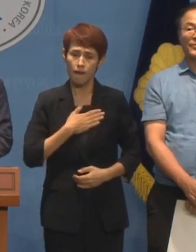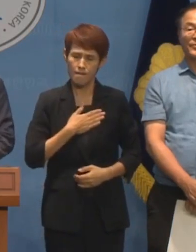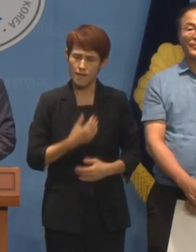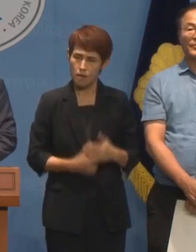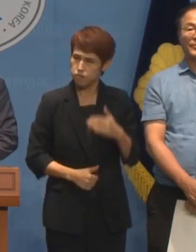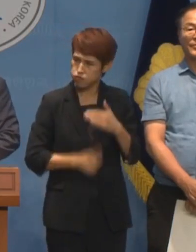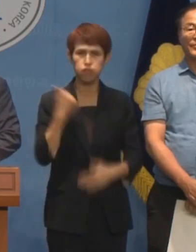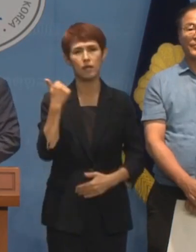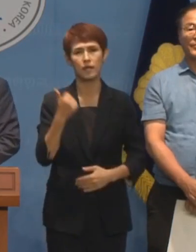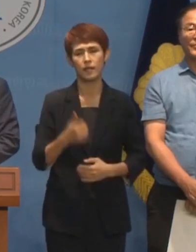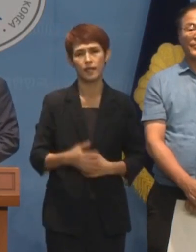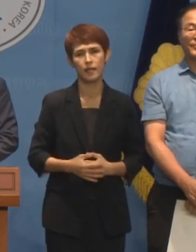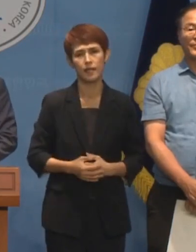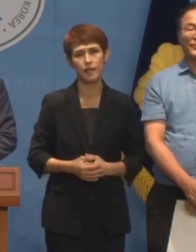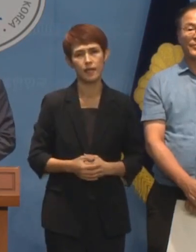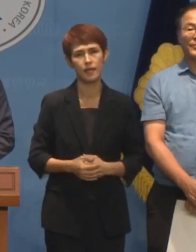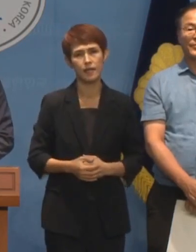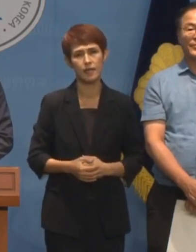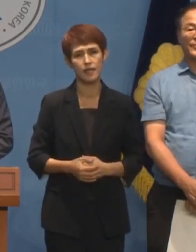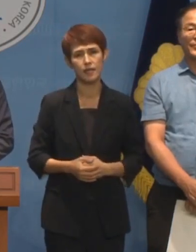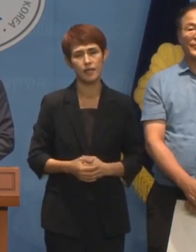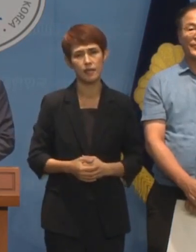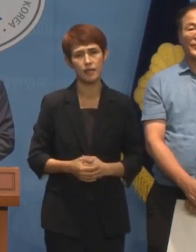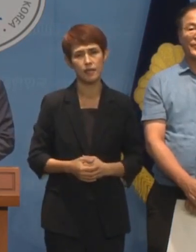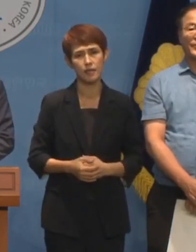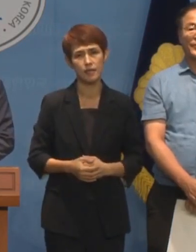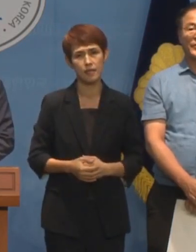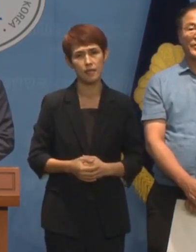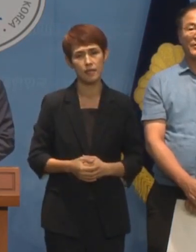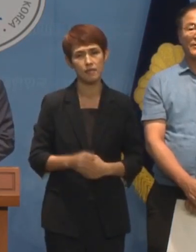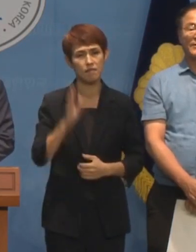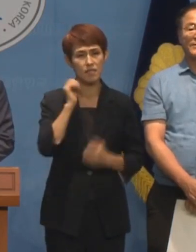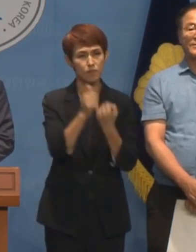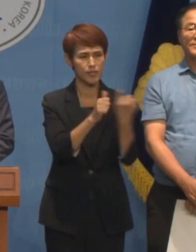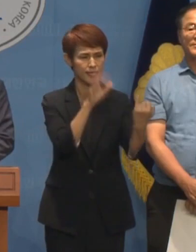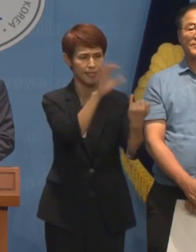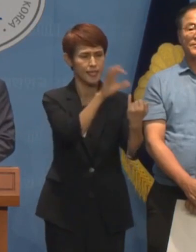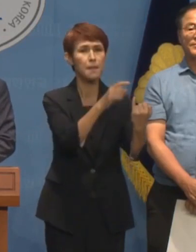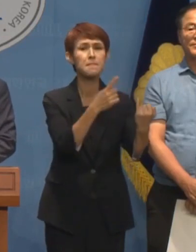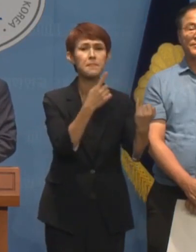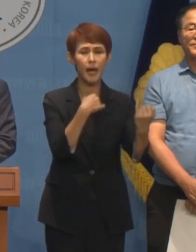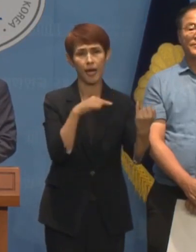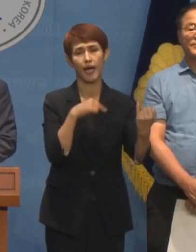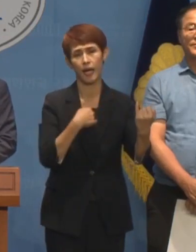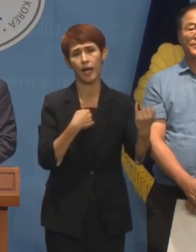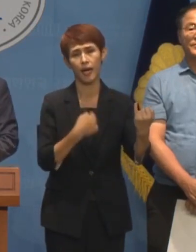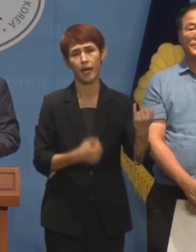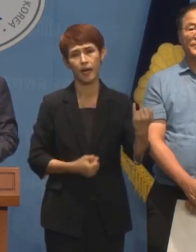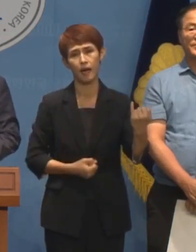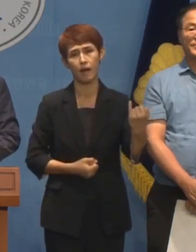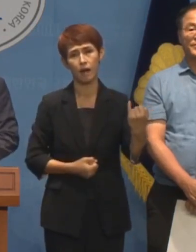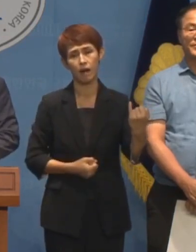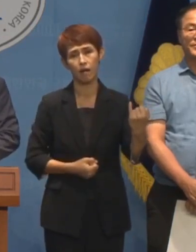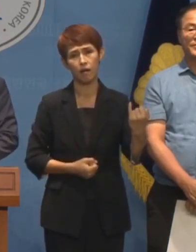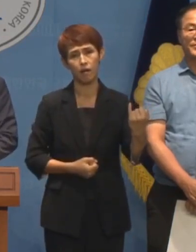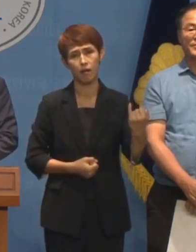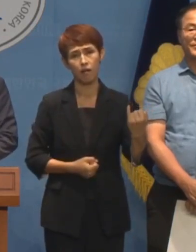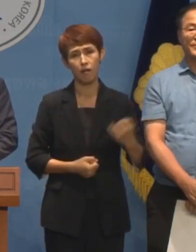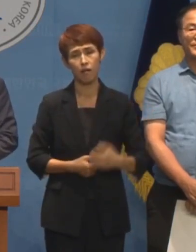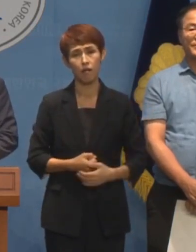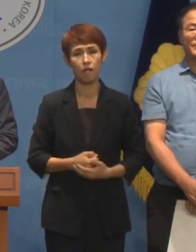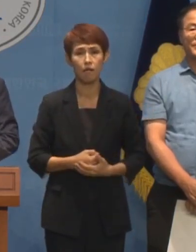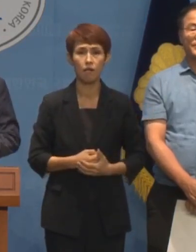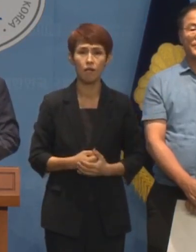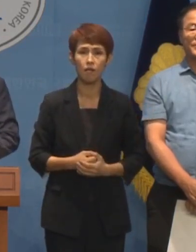가장 분노하면서 역정을 내고 김건희 여사를 질책한 사건이 있었습니다. 그때까지만 해도